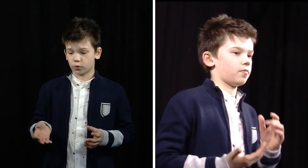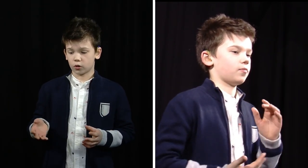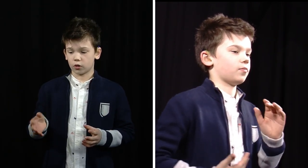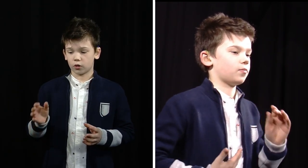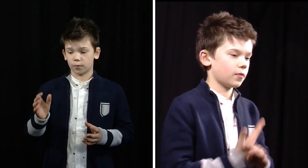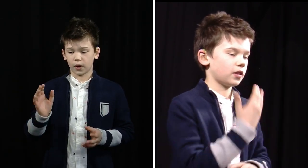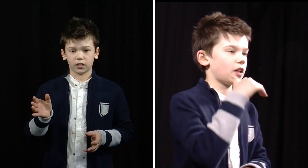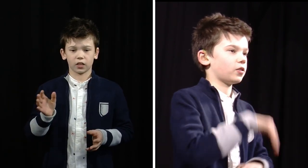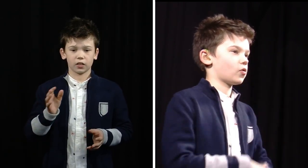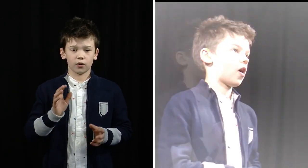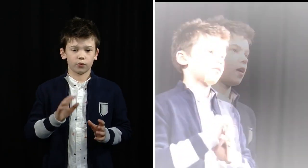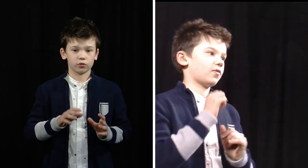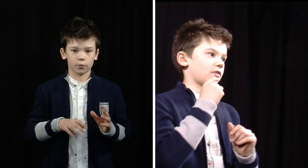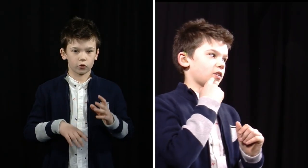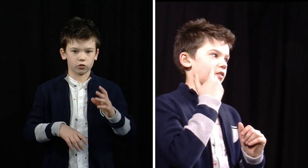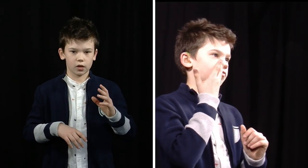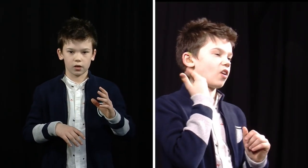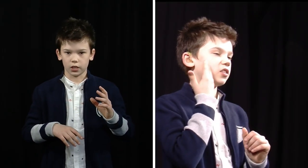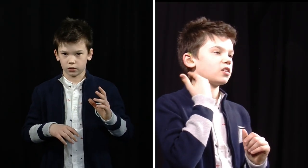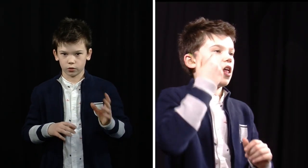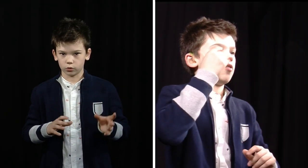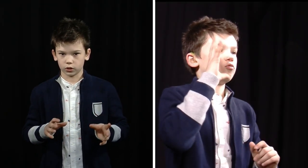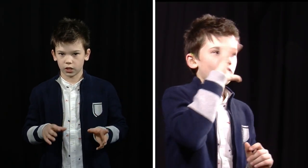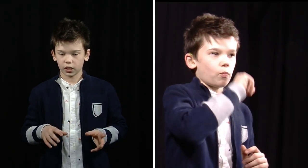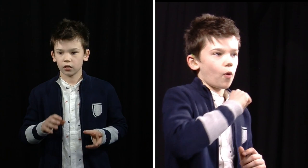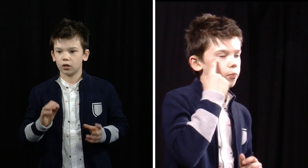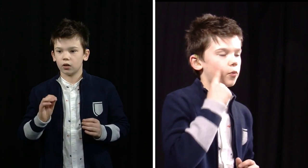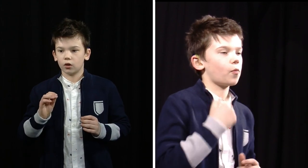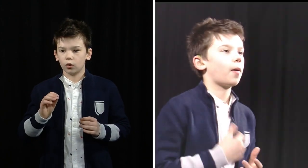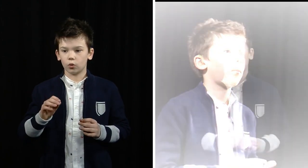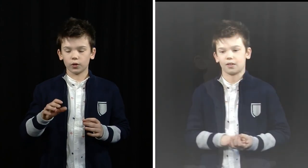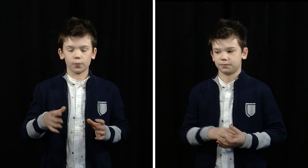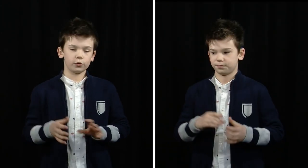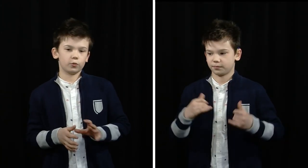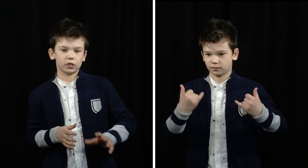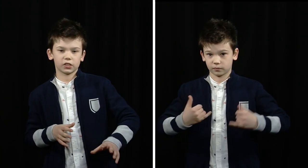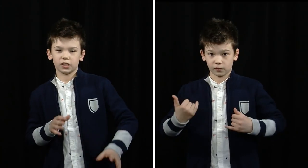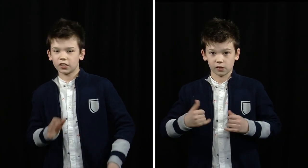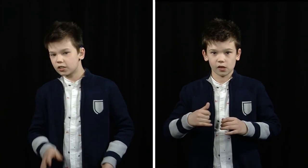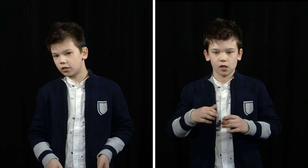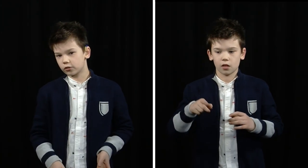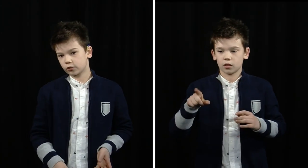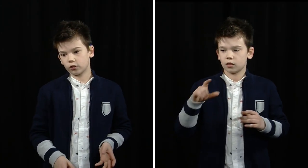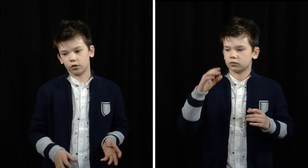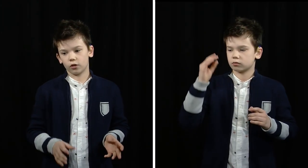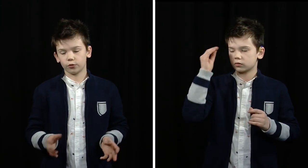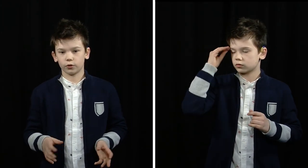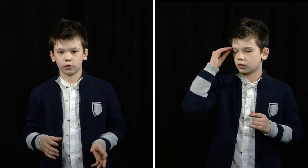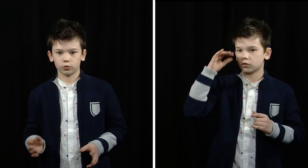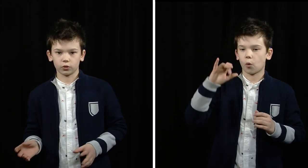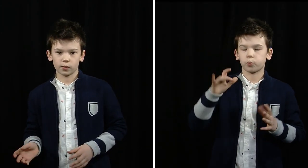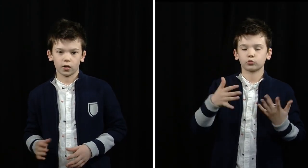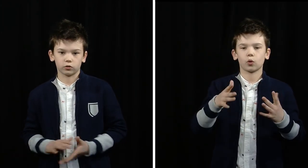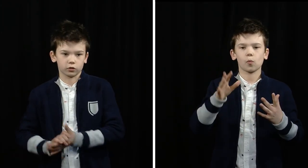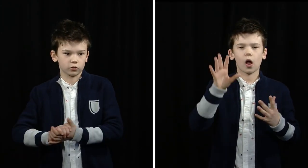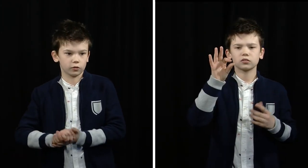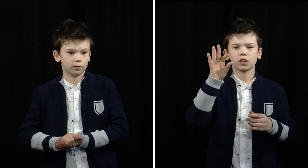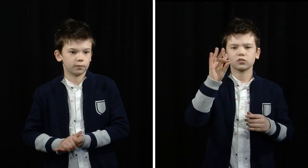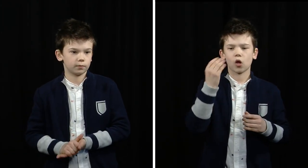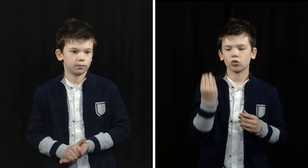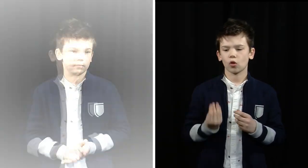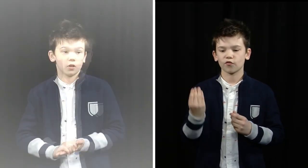'école, pour maternelle, fondamentale et secondaire, on est plus ou moins 50 enfants sourds et